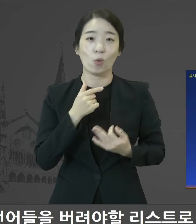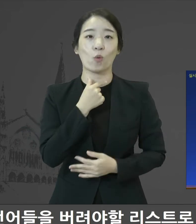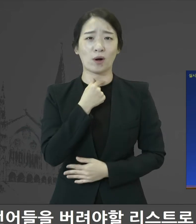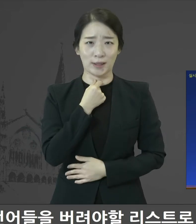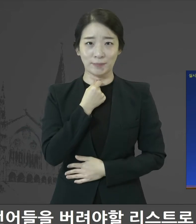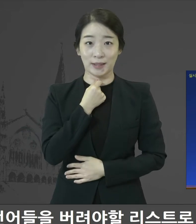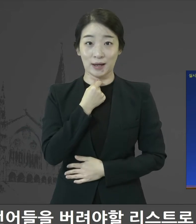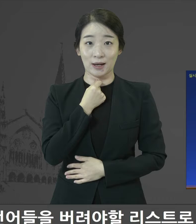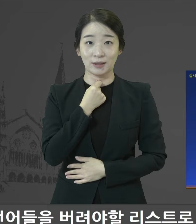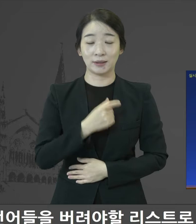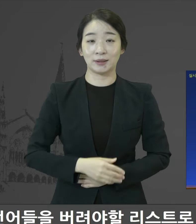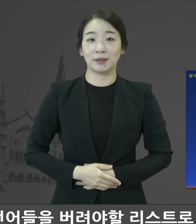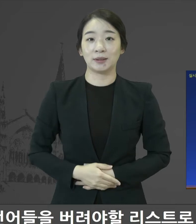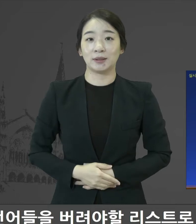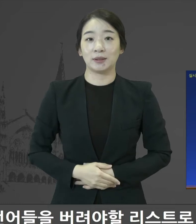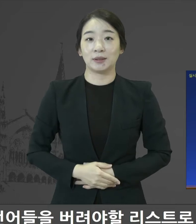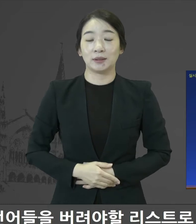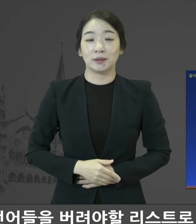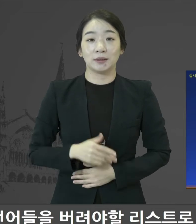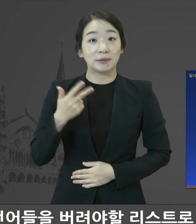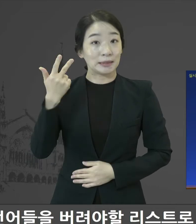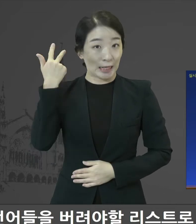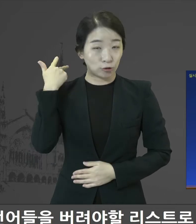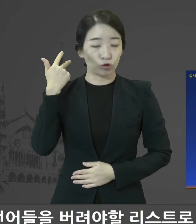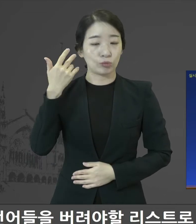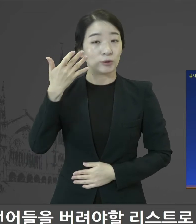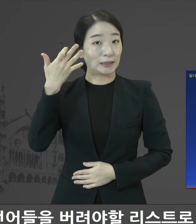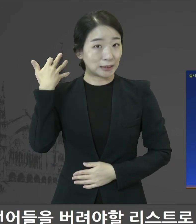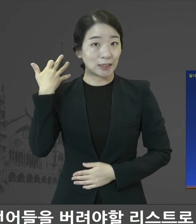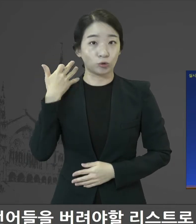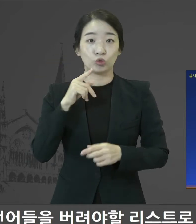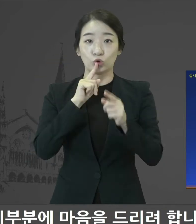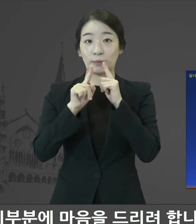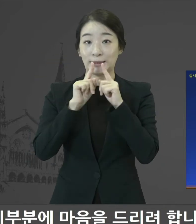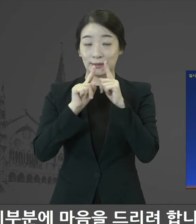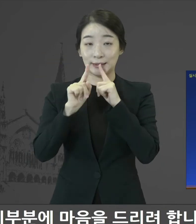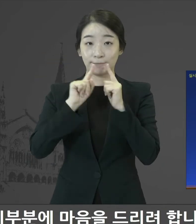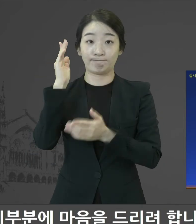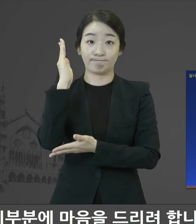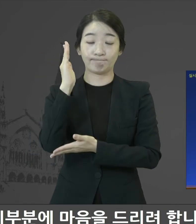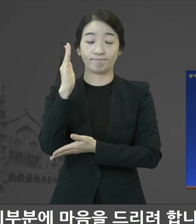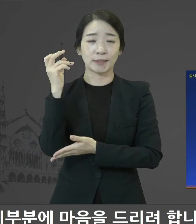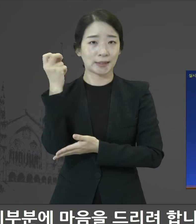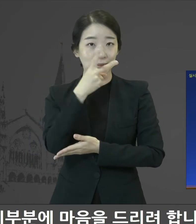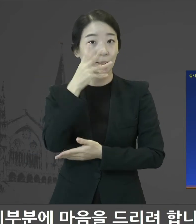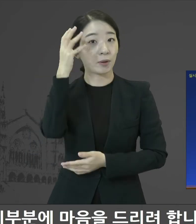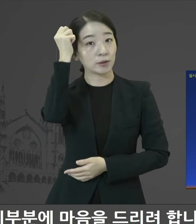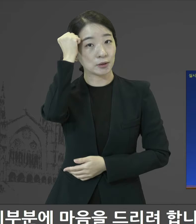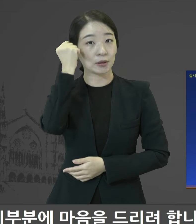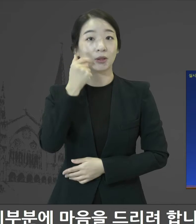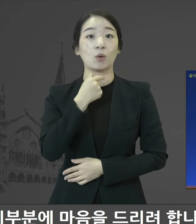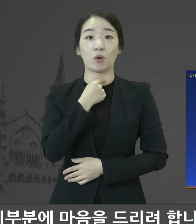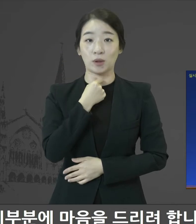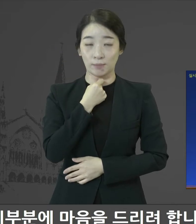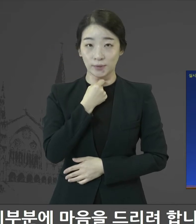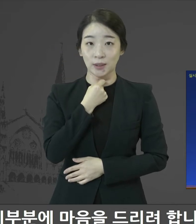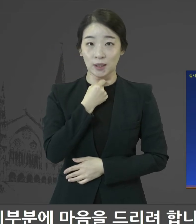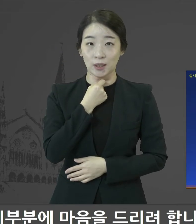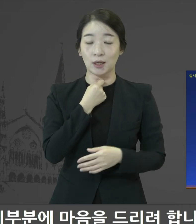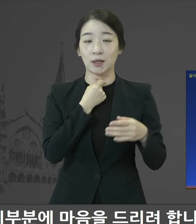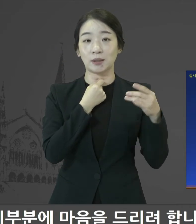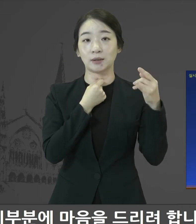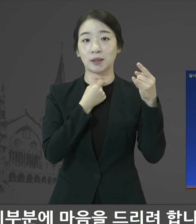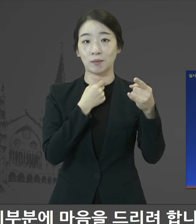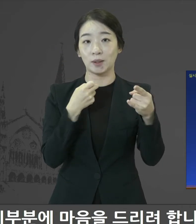지지난주와 지난주 말씀 우리 한번 다시 봤으면 좋겠습니다. 짧은 구절들이죠. 오늘 본문 위에 있습니다. 오늘 본문이